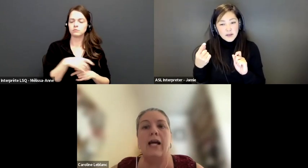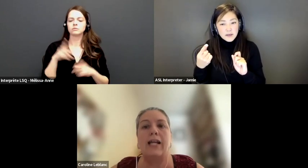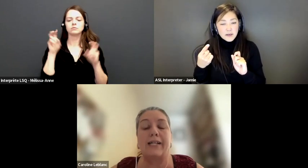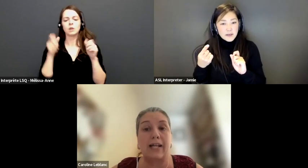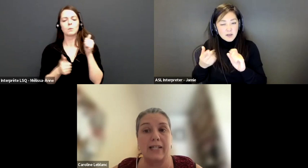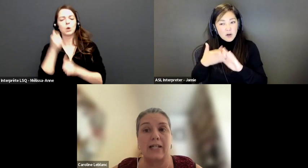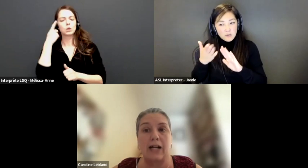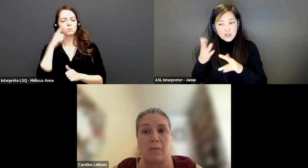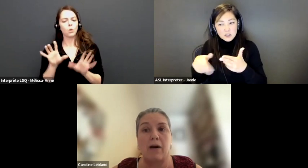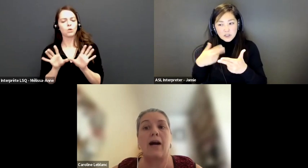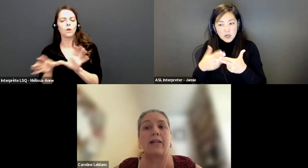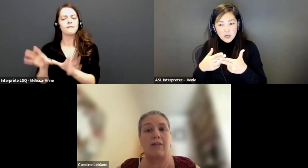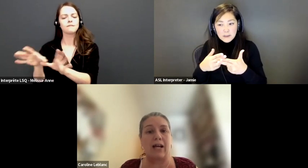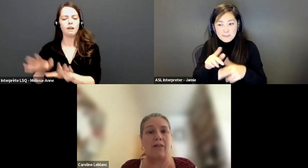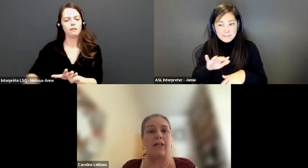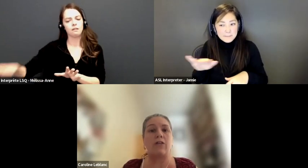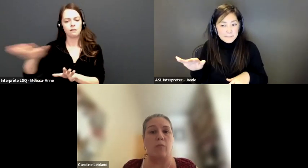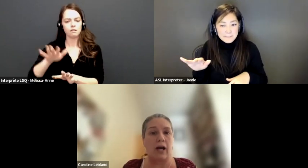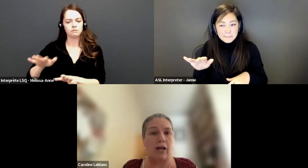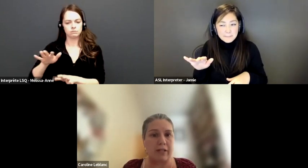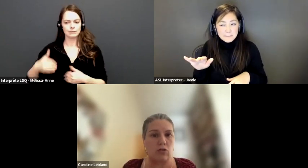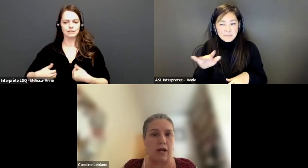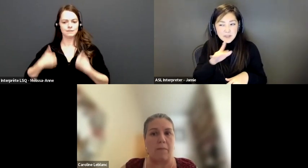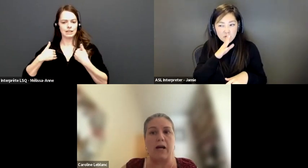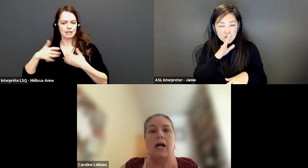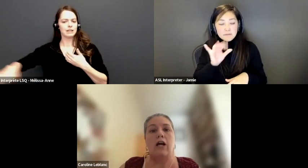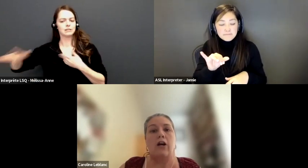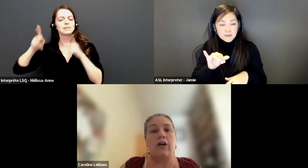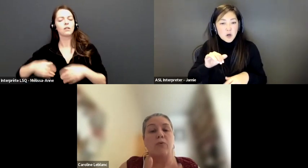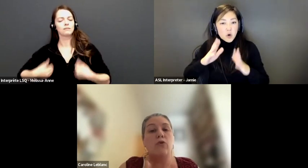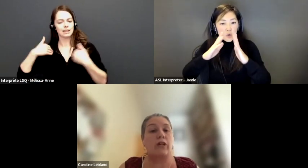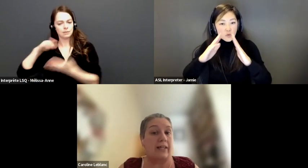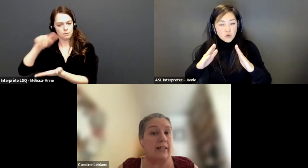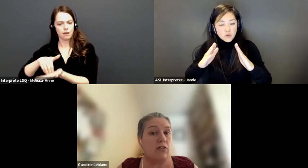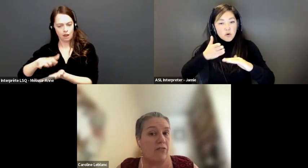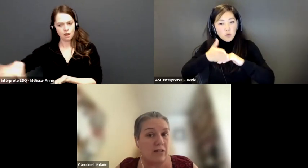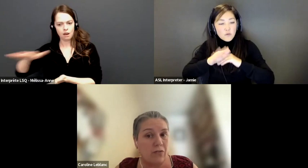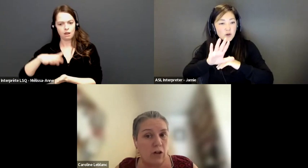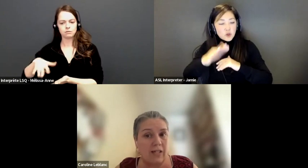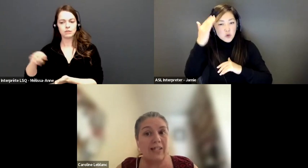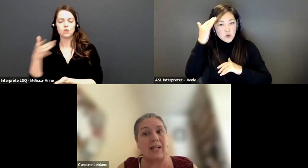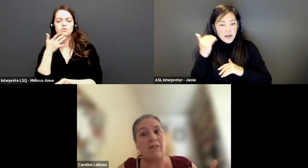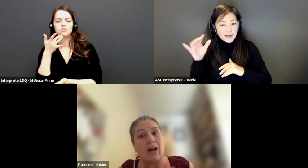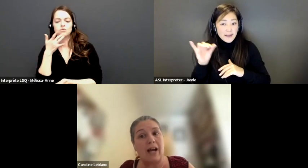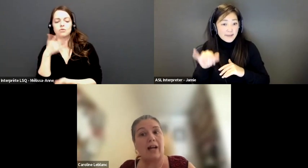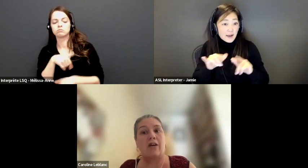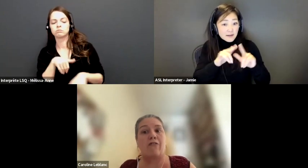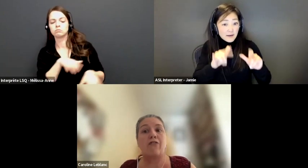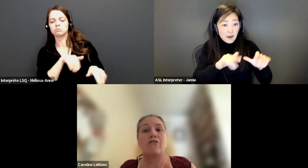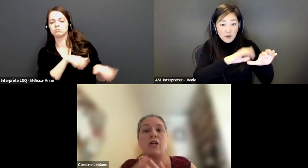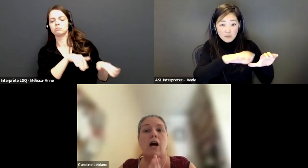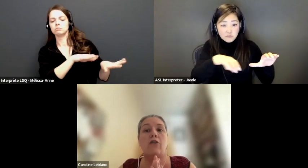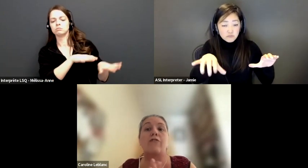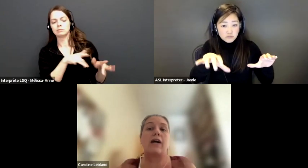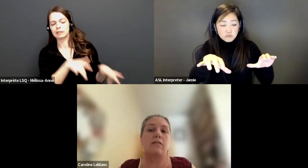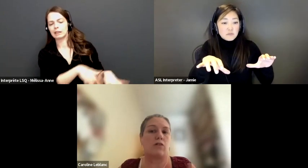convaincre, les résidents des campements à travers la ville de Montréal particulièrement, pour qu'ils quittent de façon volontaire et d'aller vers les